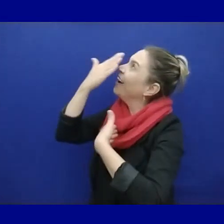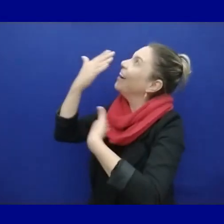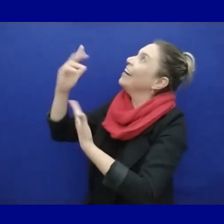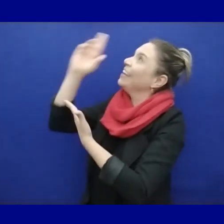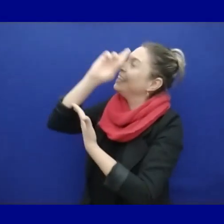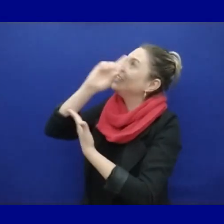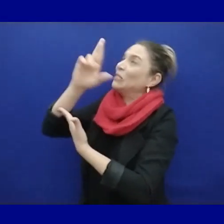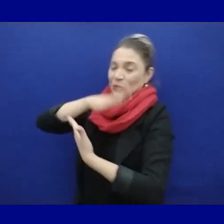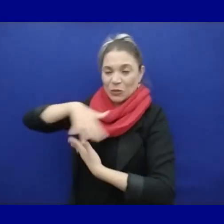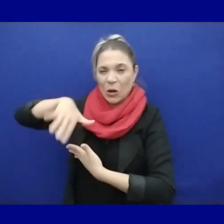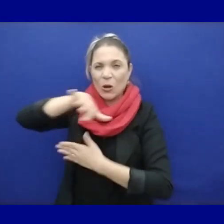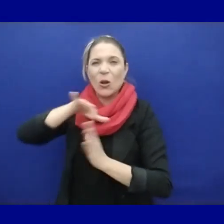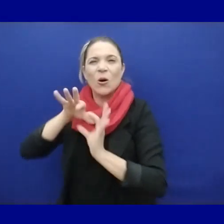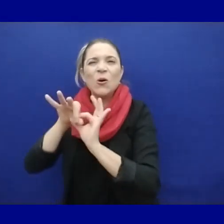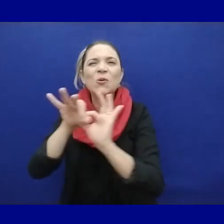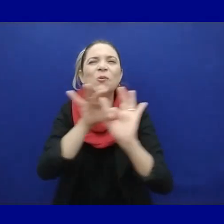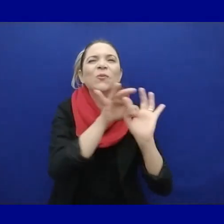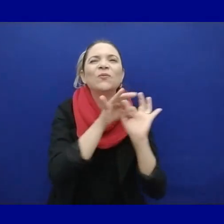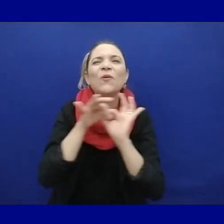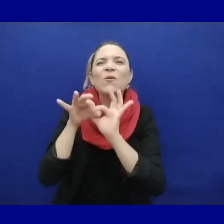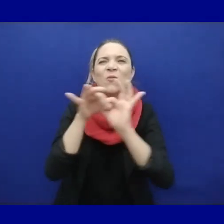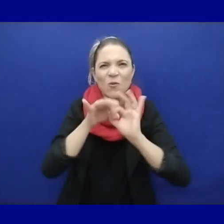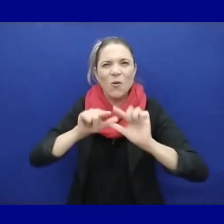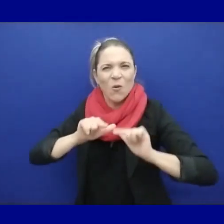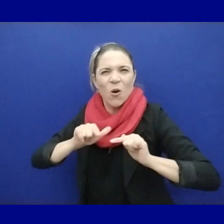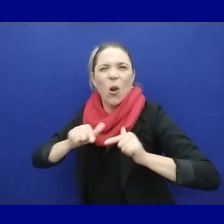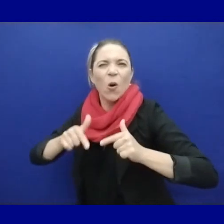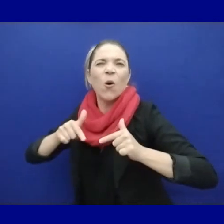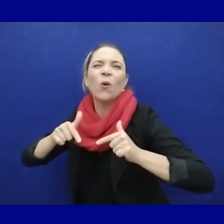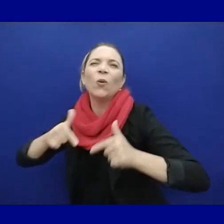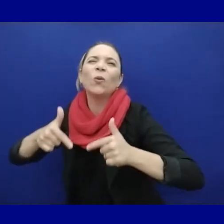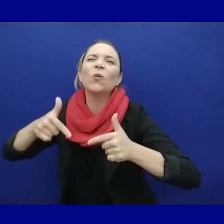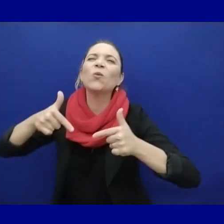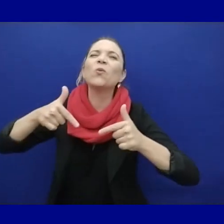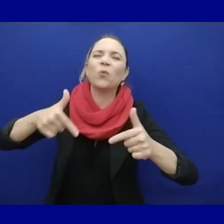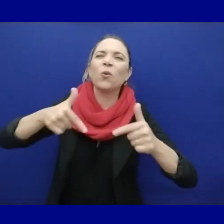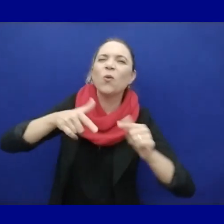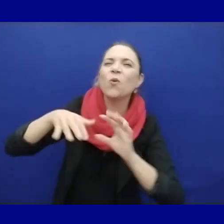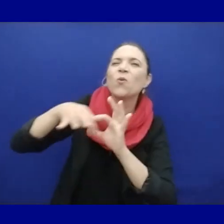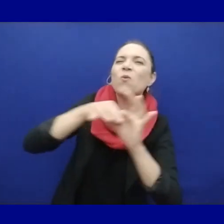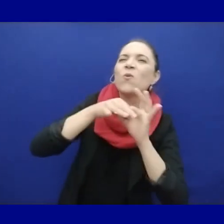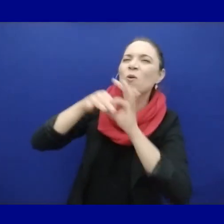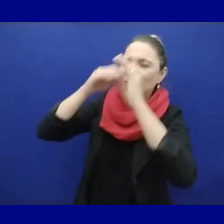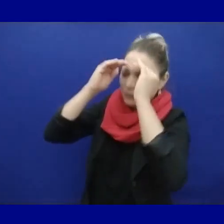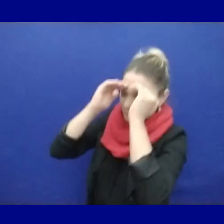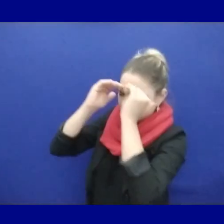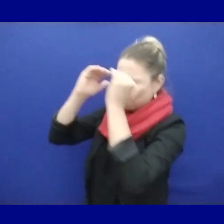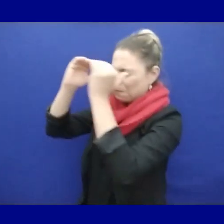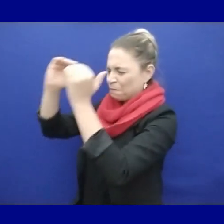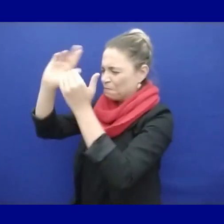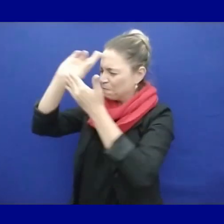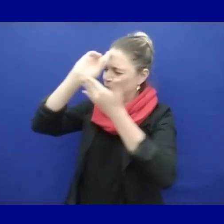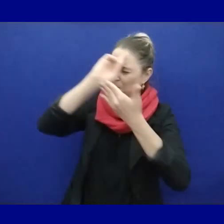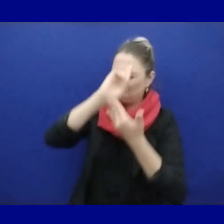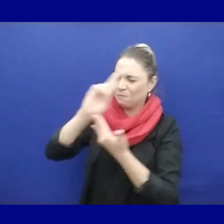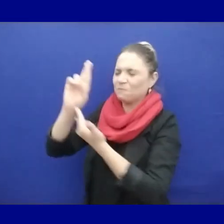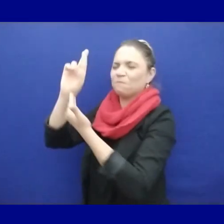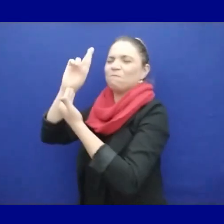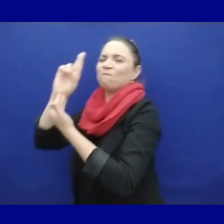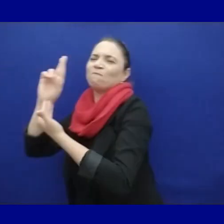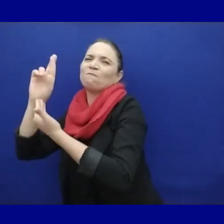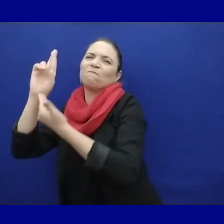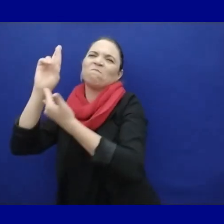valor. Todos unidos avante, todos seguindo o